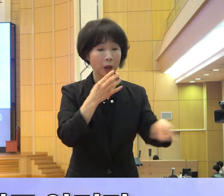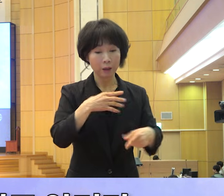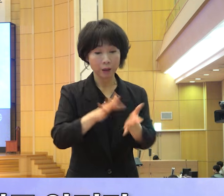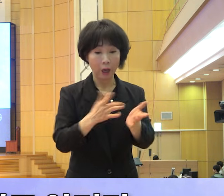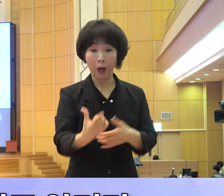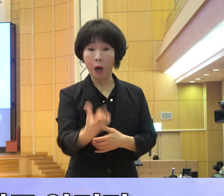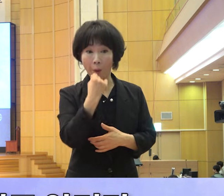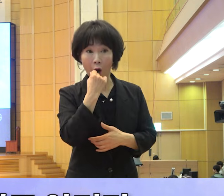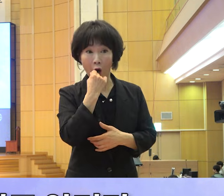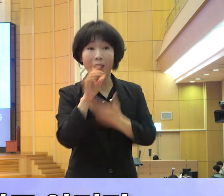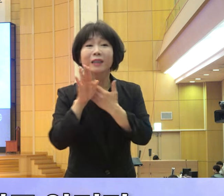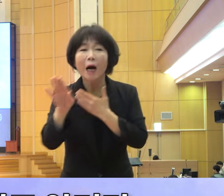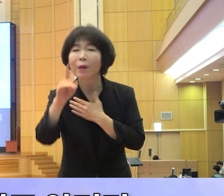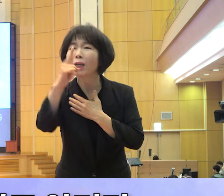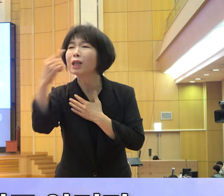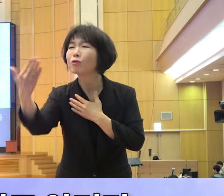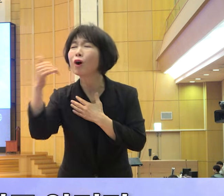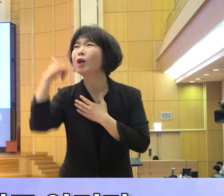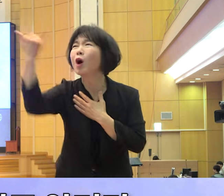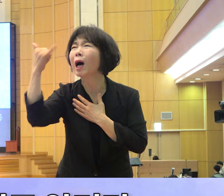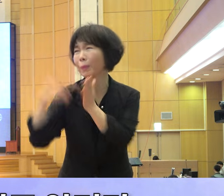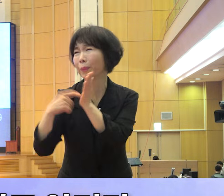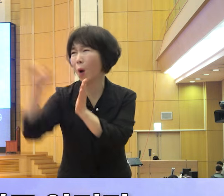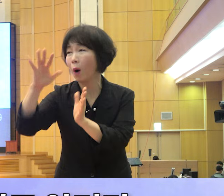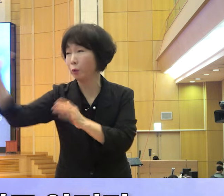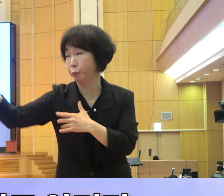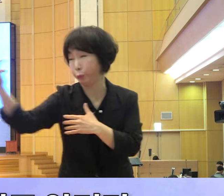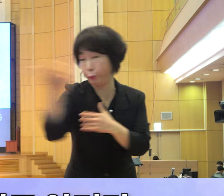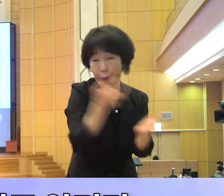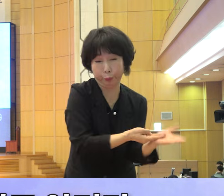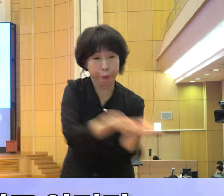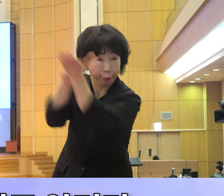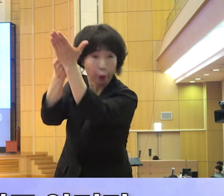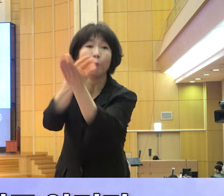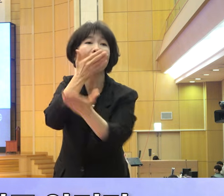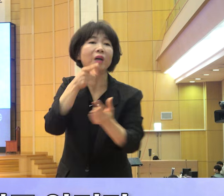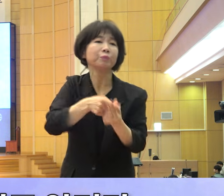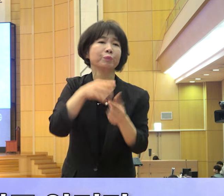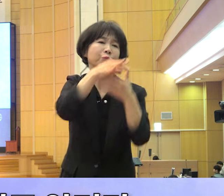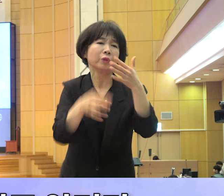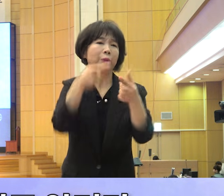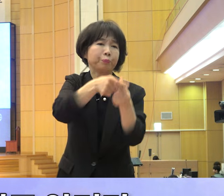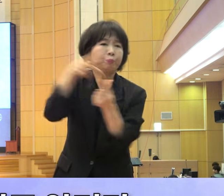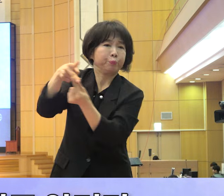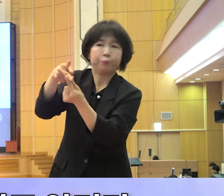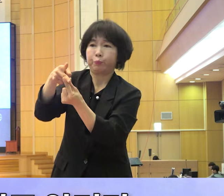뭐냐? 119 전화를 하라고요. 그리고 병원 응급실에 가서